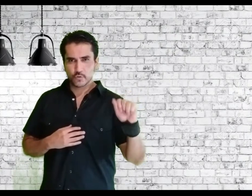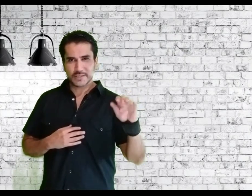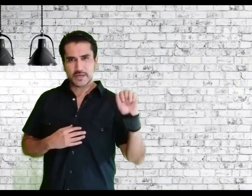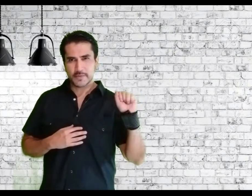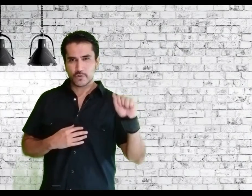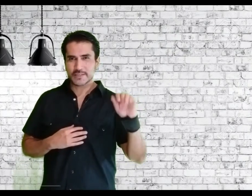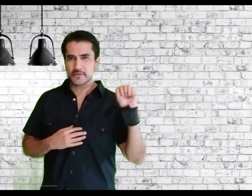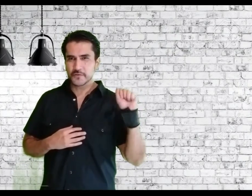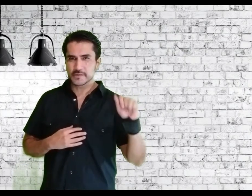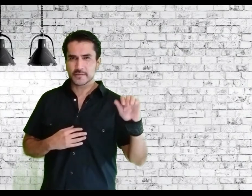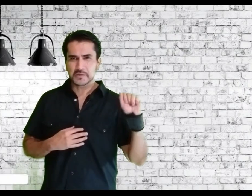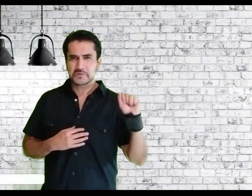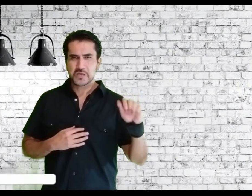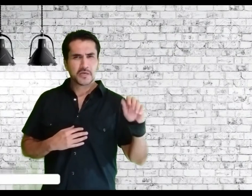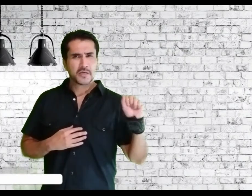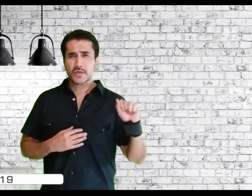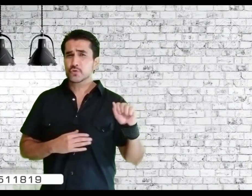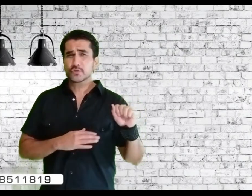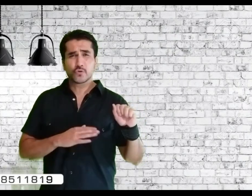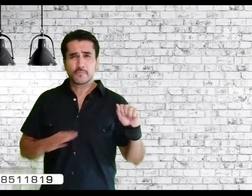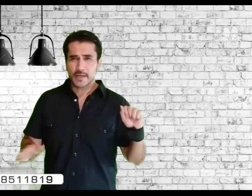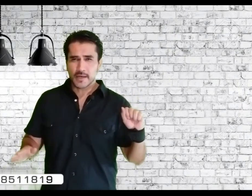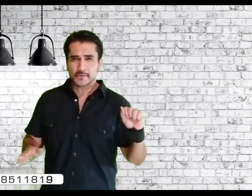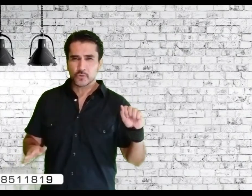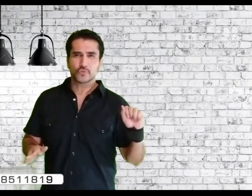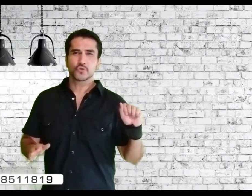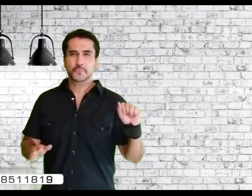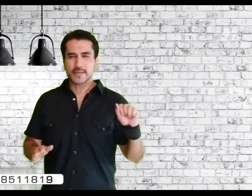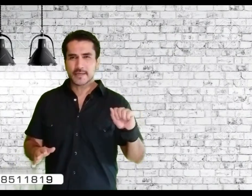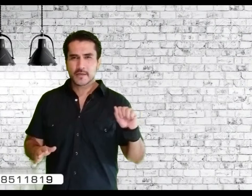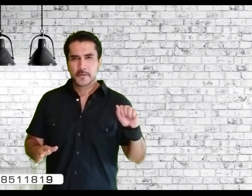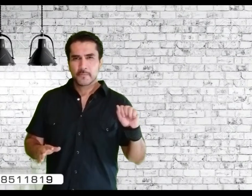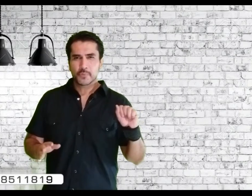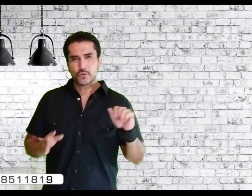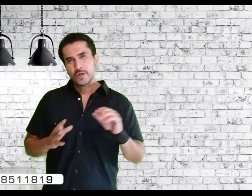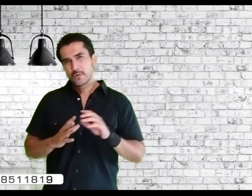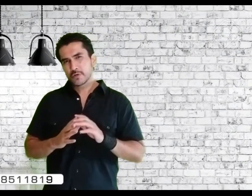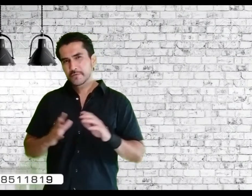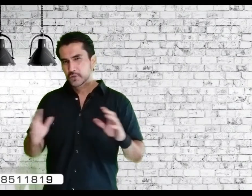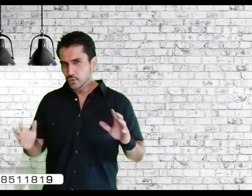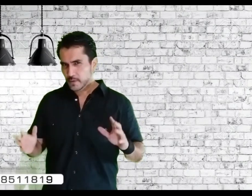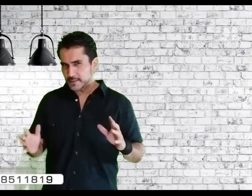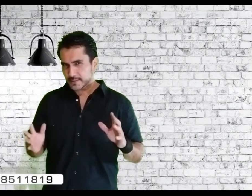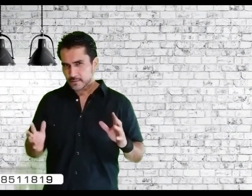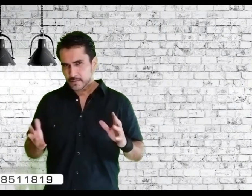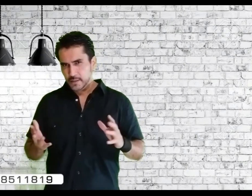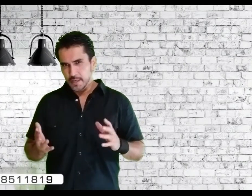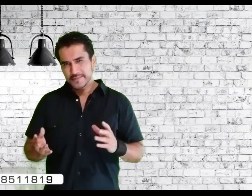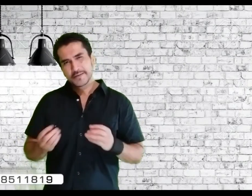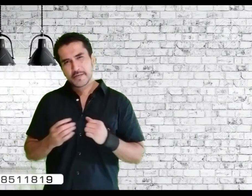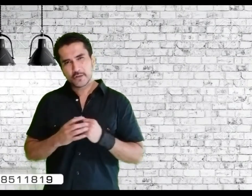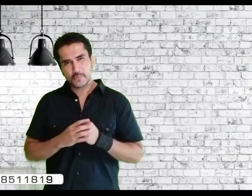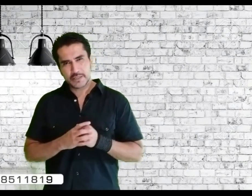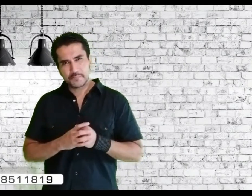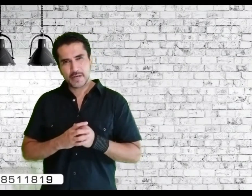nuestra mano hacia el frente. Eso es normal, a todos nos pasa, pero ya una vez tú vas adquiriendo más